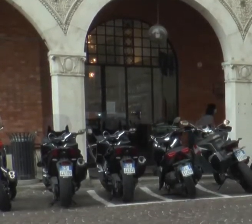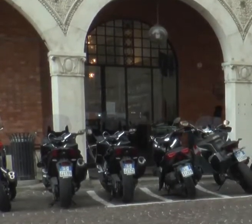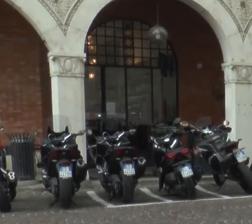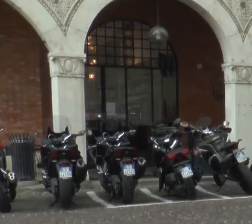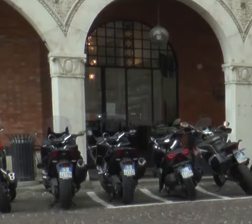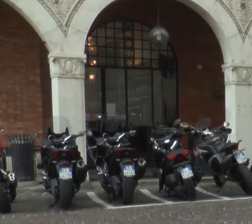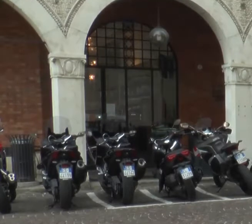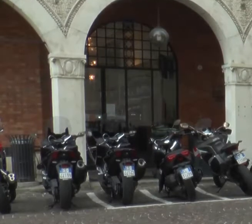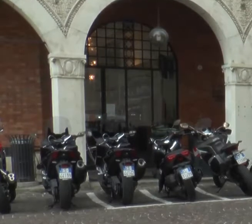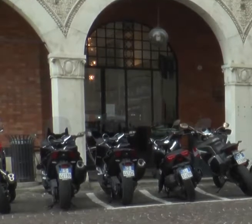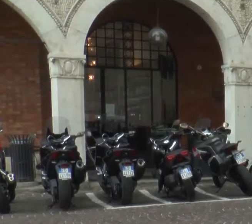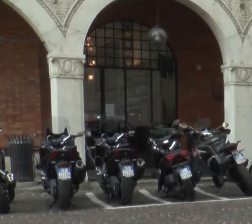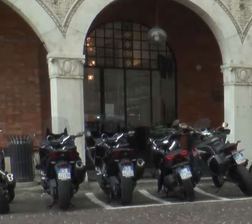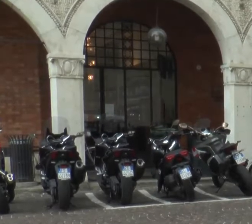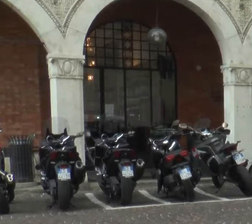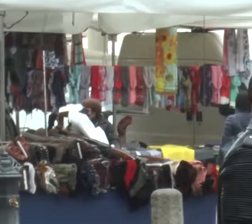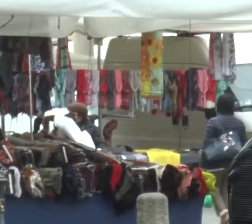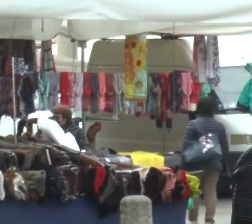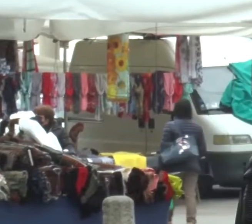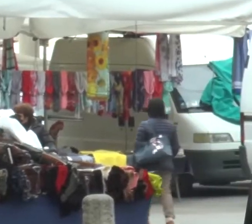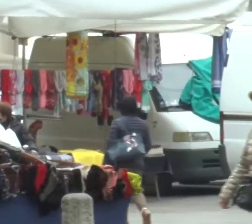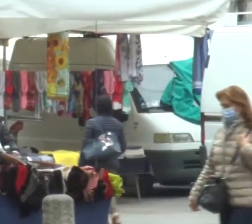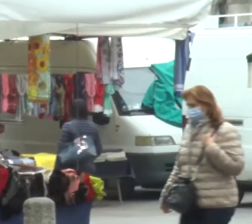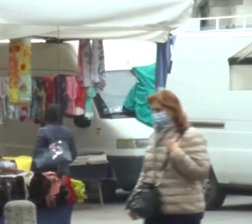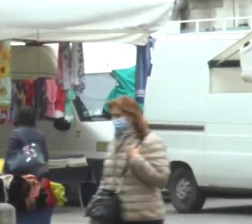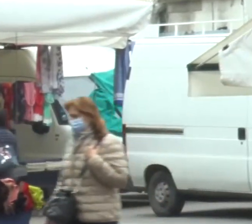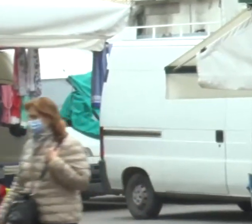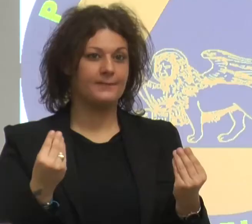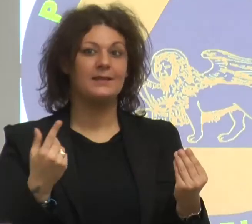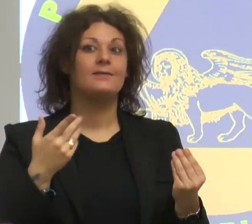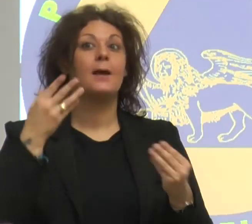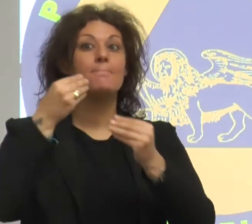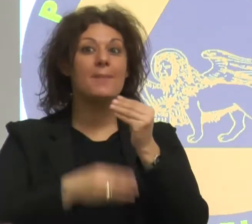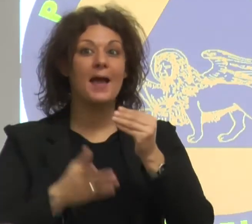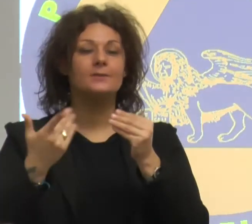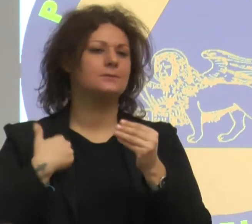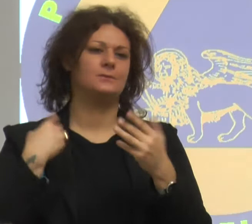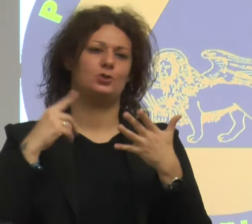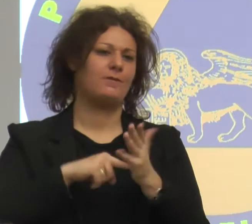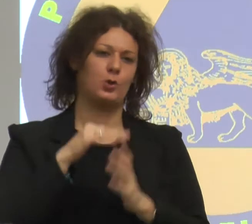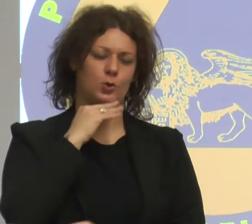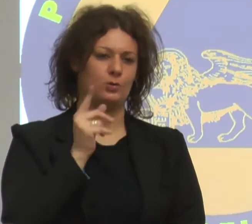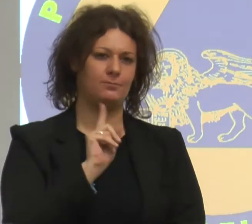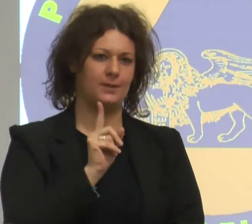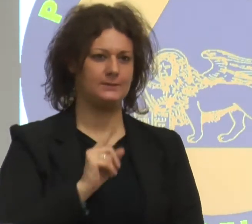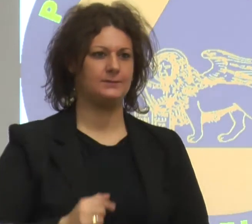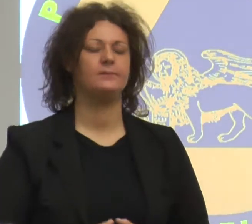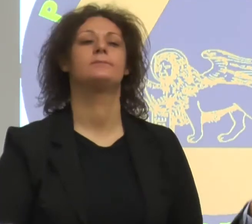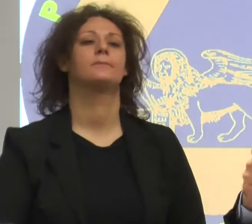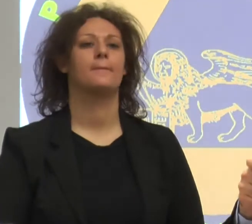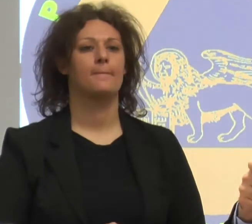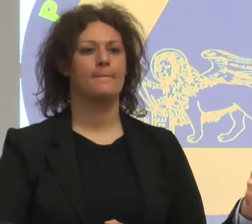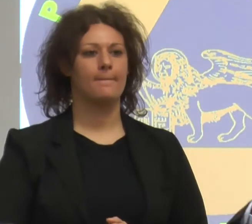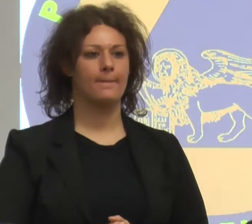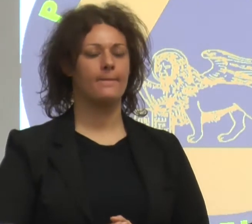Chigi, almeno per Natale. Se tu vuoi fare una misura incisiva, cioè, ipotizziamo che si faccia una misura di minima con